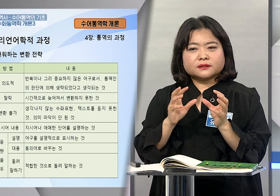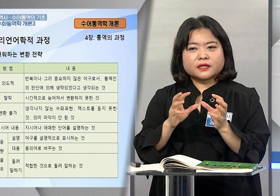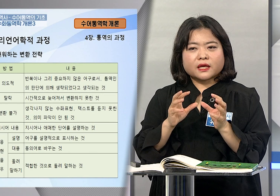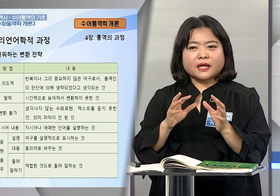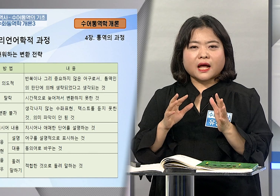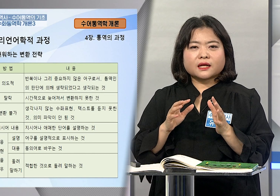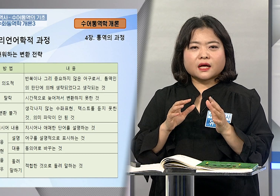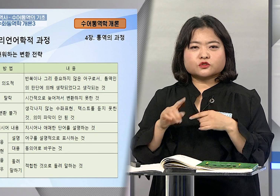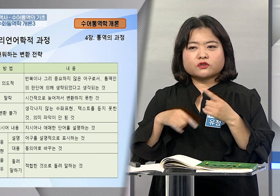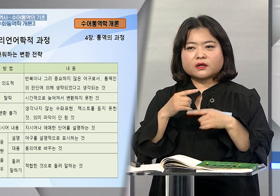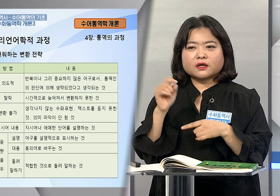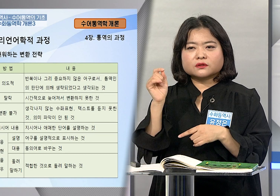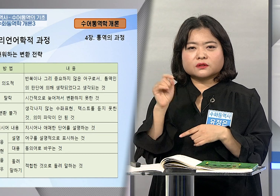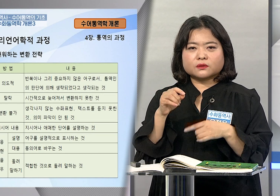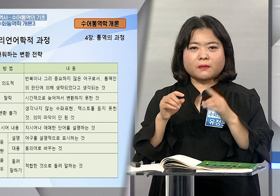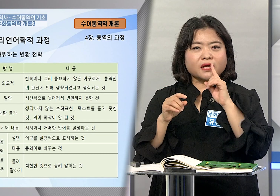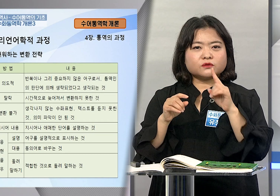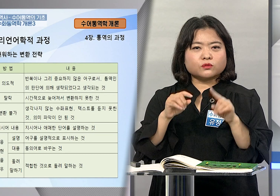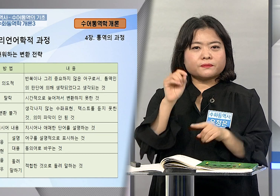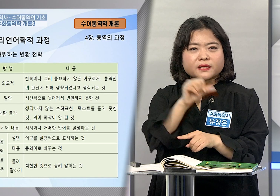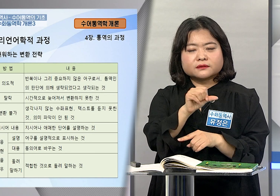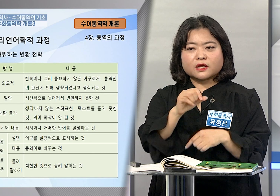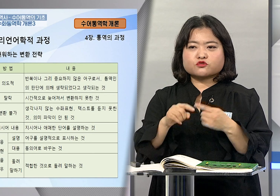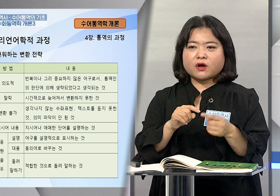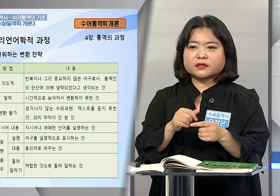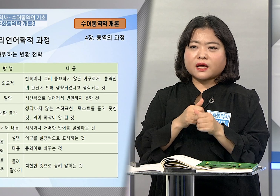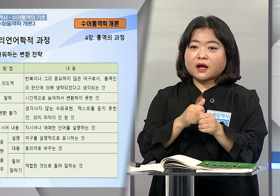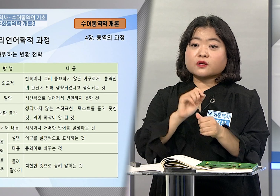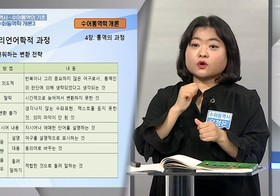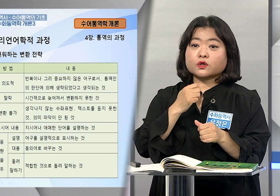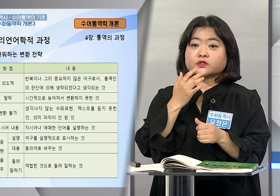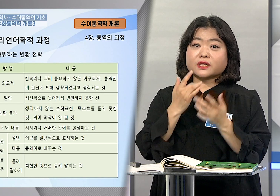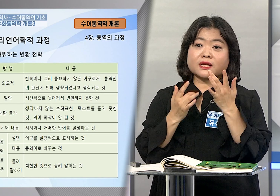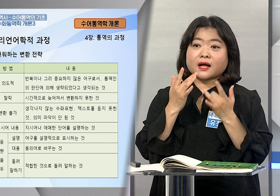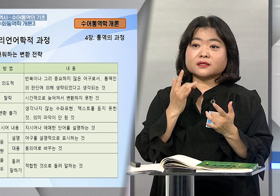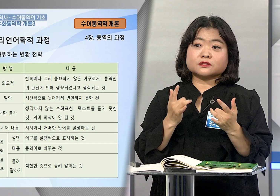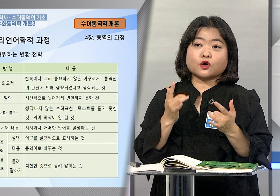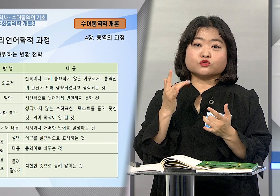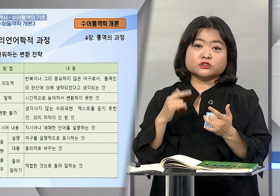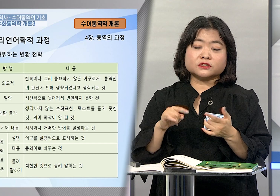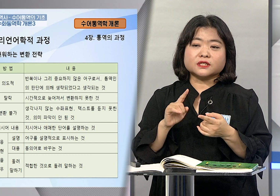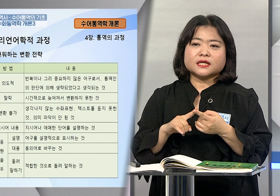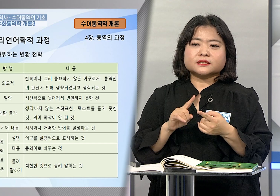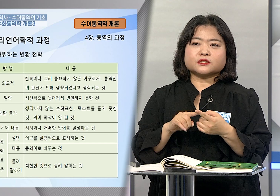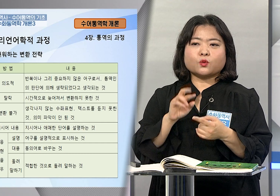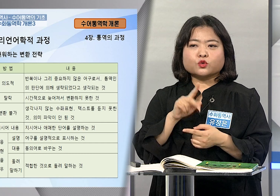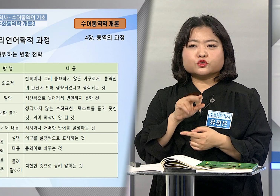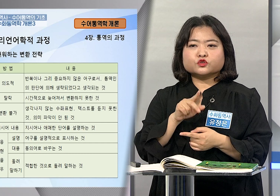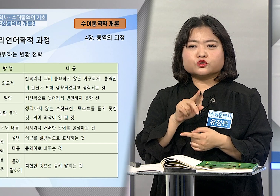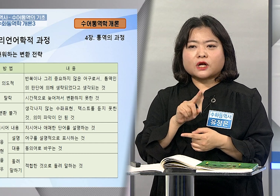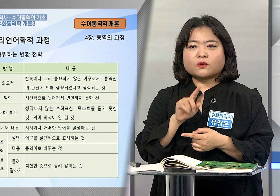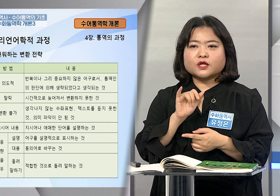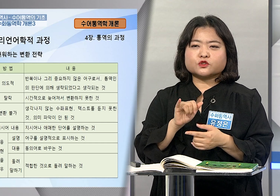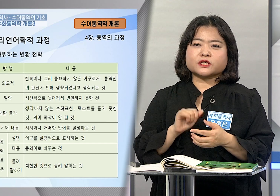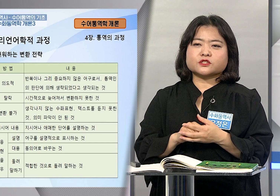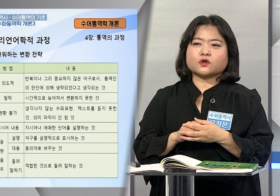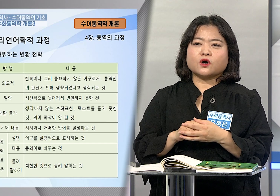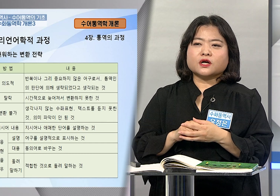때 말이 너무 빠를 때 수화가 따라가기 어려워서 생략하는 경우는 사실 오류라고 할 수 있겠죠.